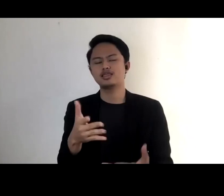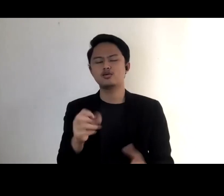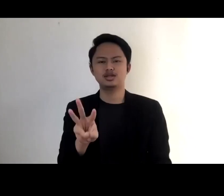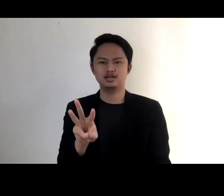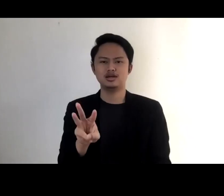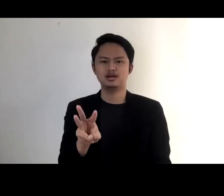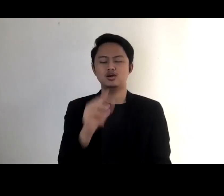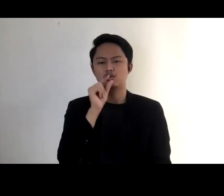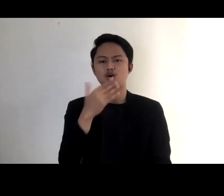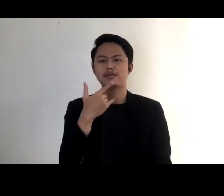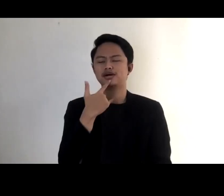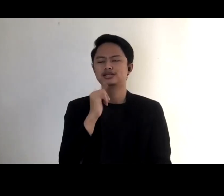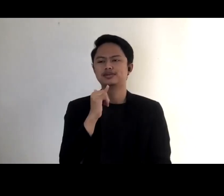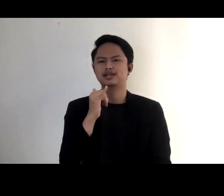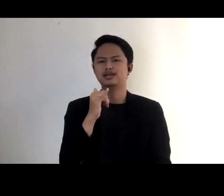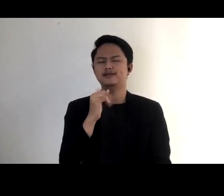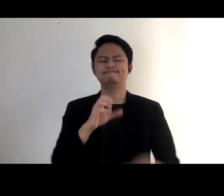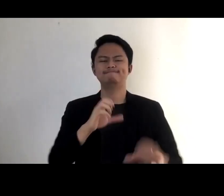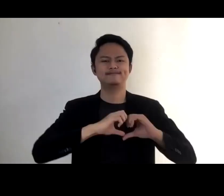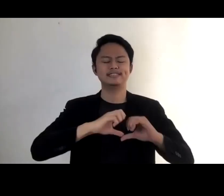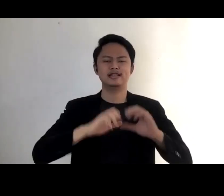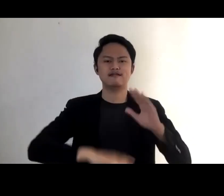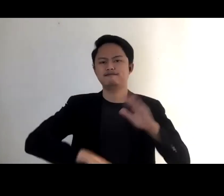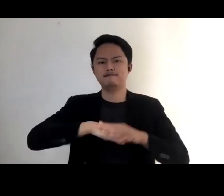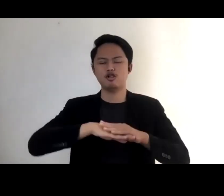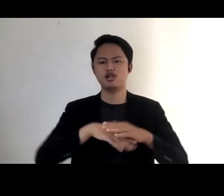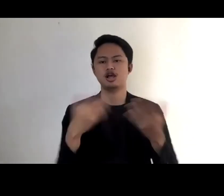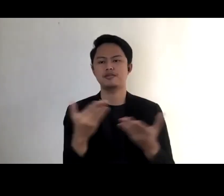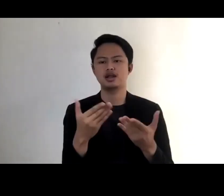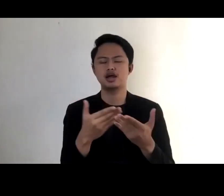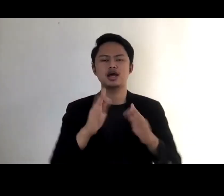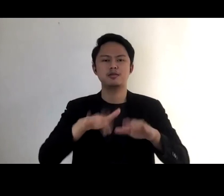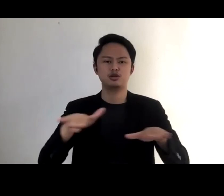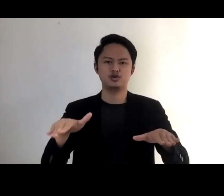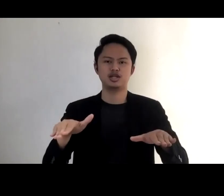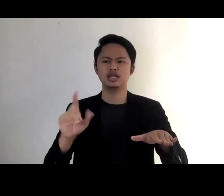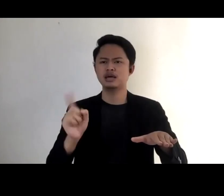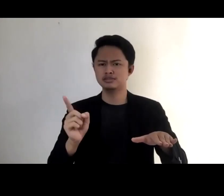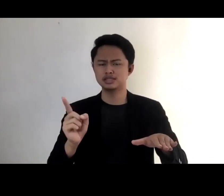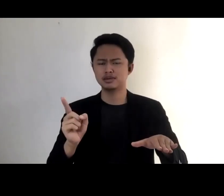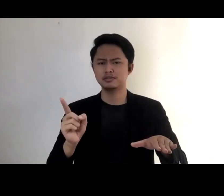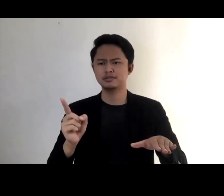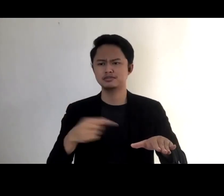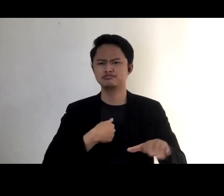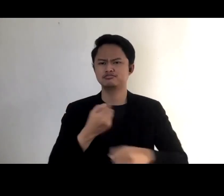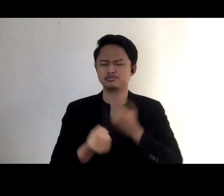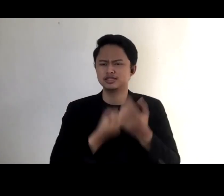untuk tetap penuh cinta kasih kepada putra-putrinya. Karena kenapa hal ini saya